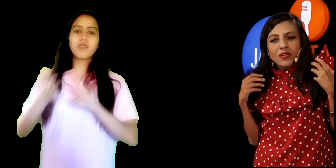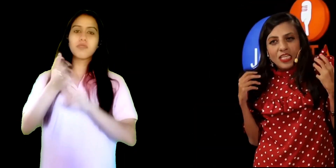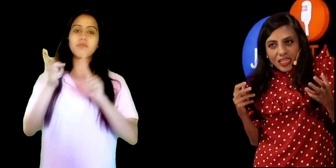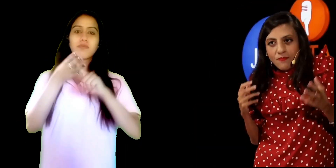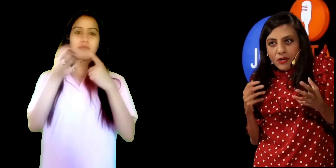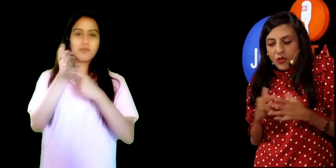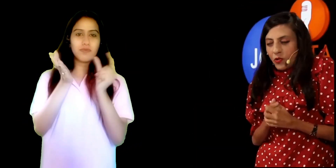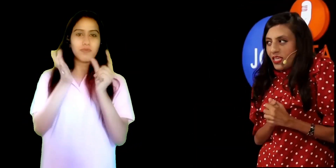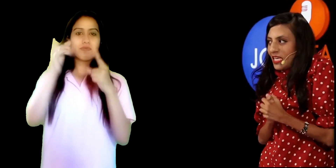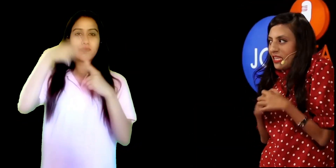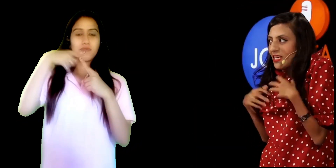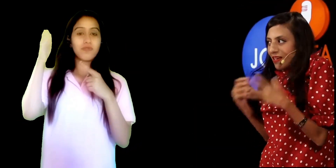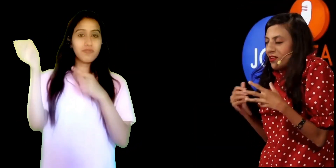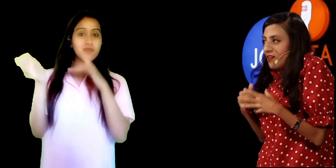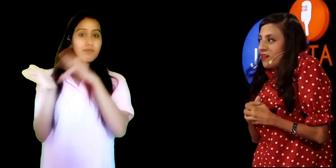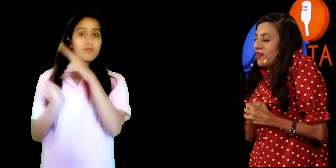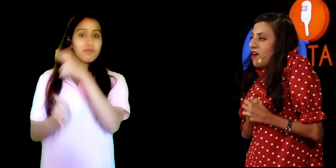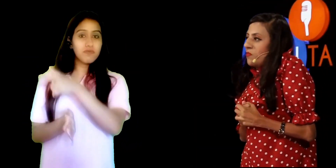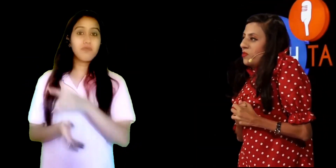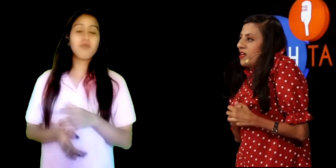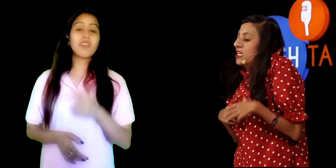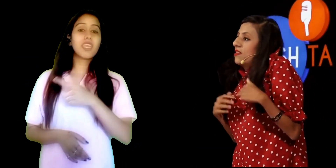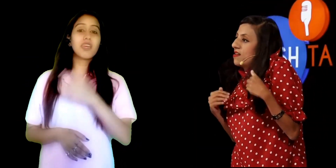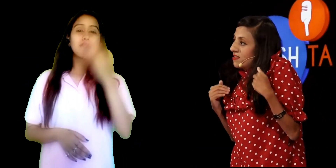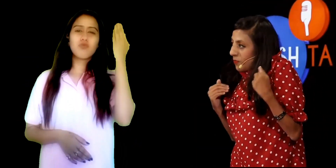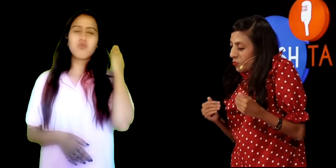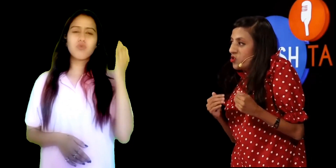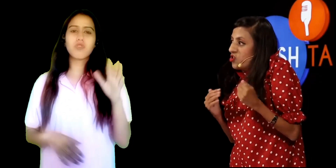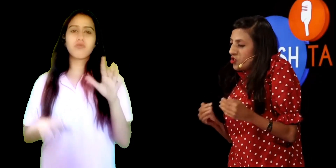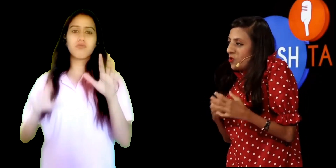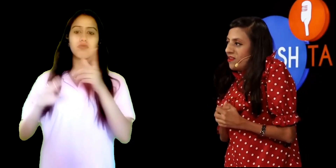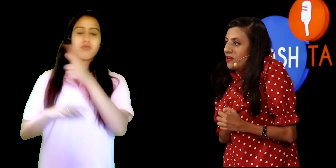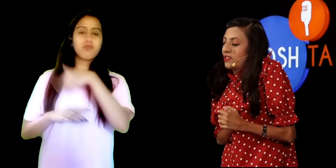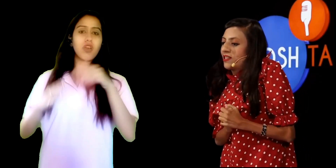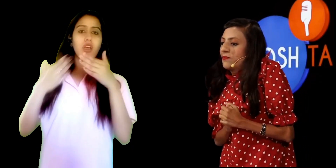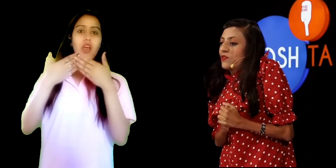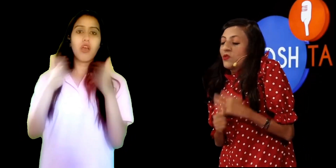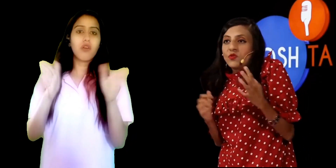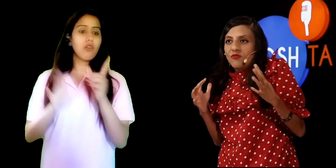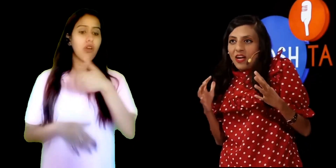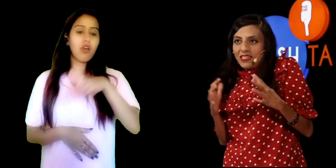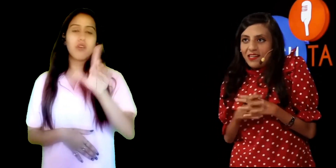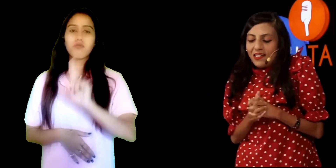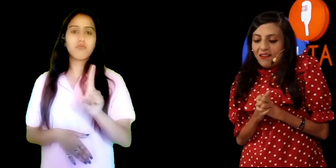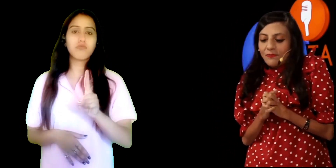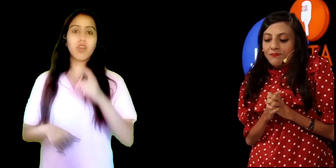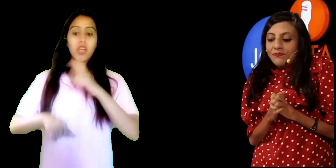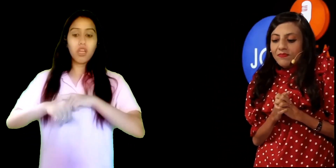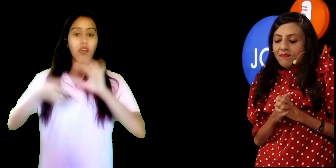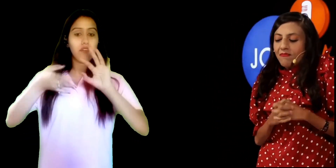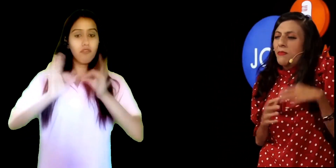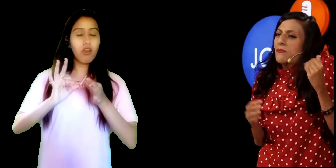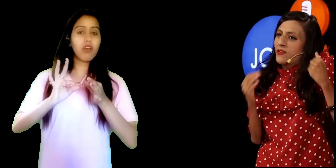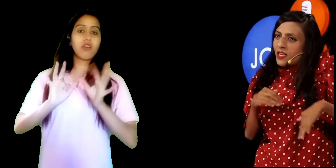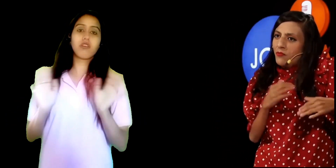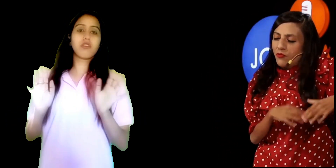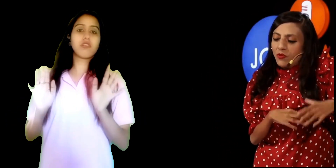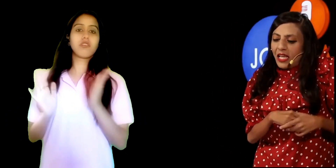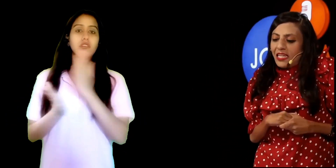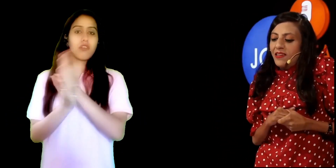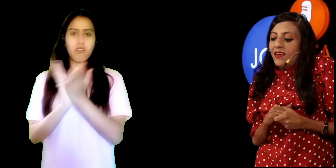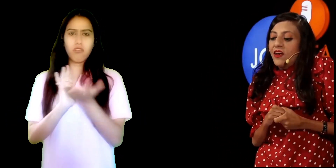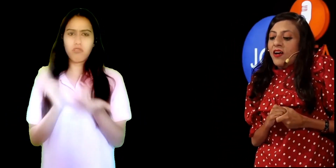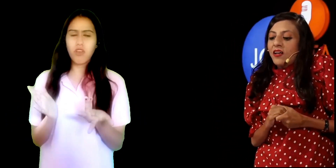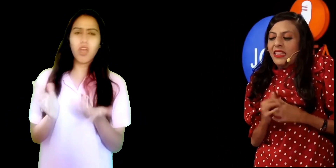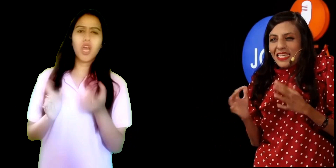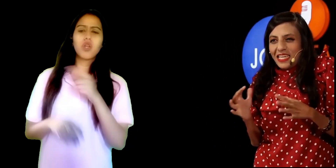की रिस्पॉन्सिबिलिटी कितनी बड़ी होती है, कितना ज़्यादा काम होता है, एंड कितना सब कुछ कंट्रोल करना पड़ता है। तो मुझे बहुत फैसिनेटिंग लगा। बट बिकॉज आई मूव